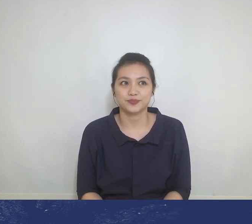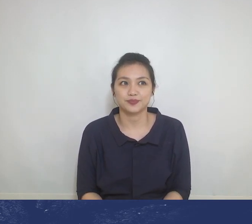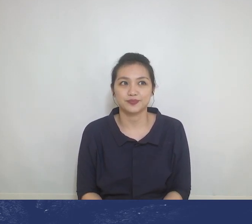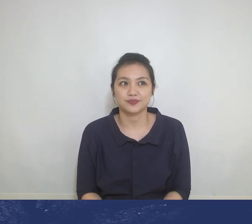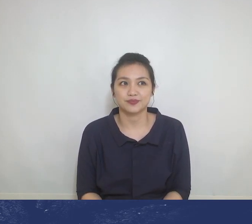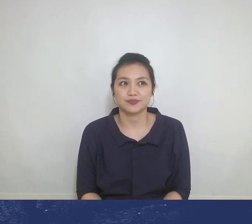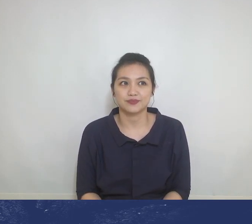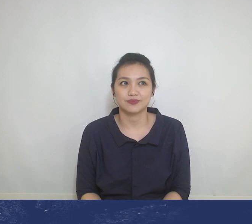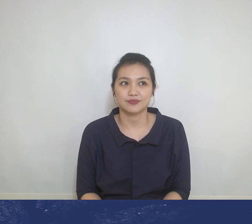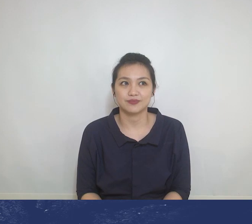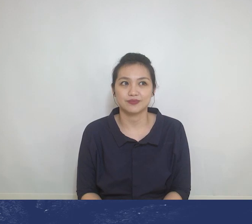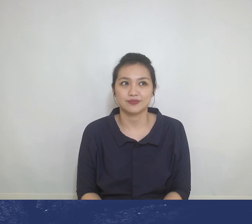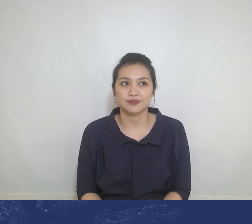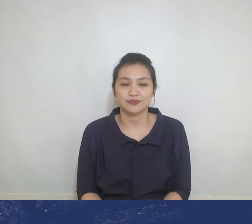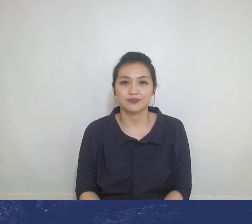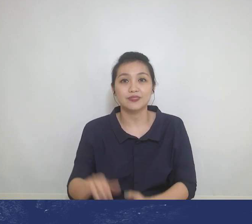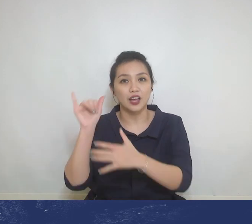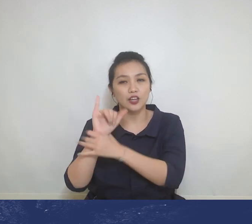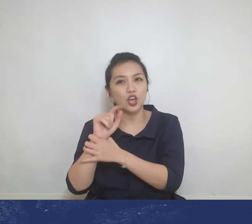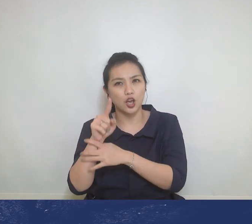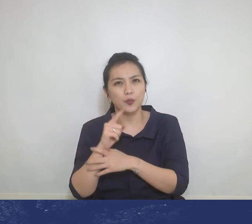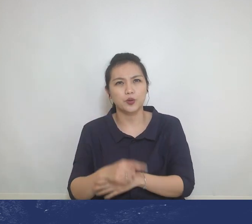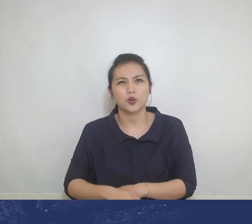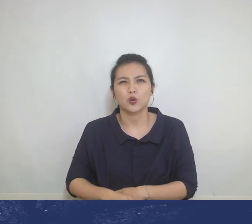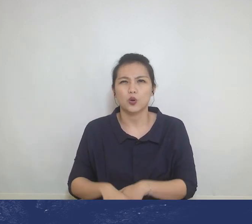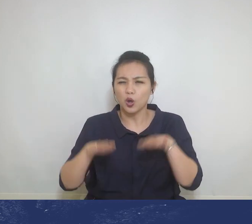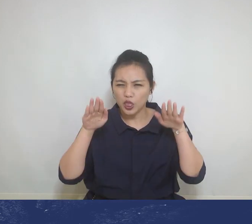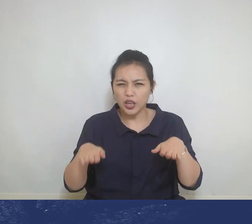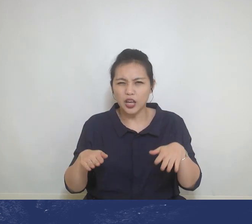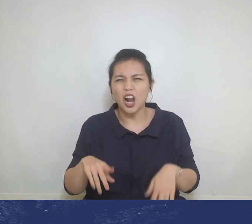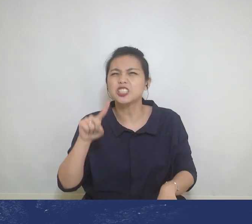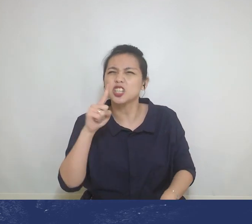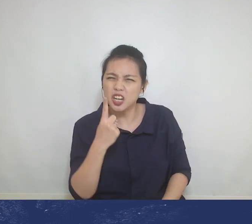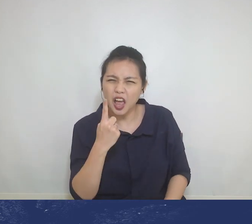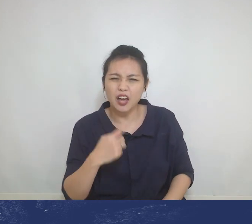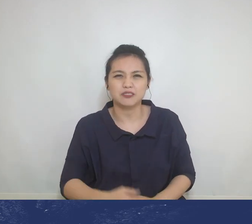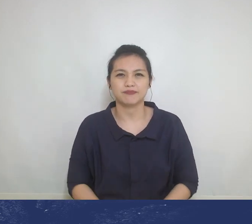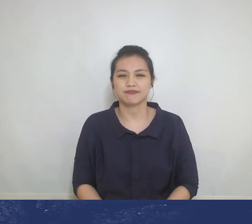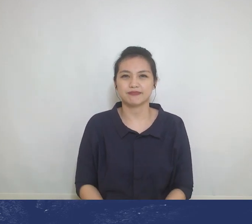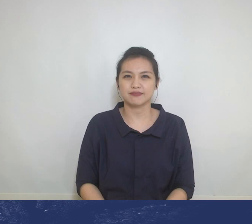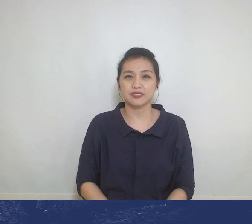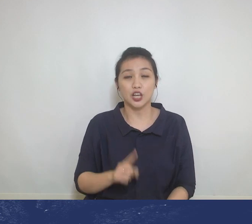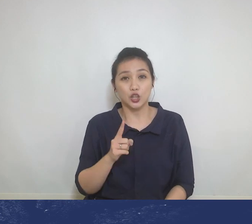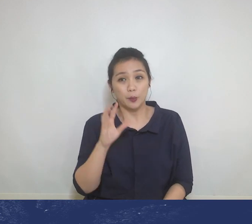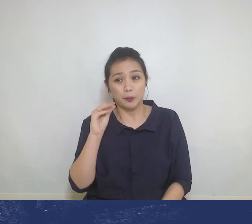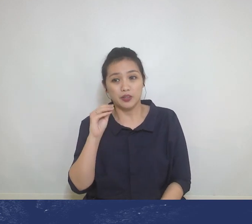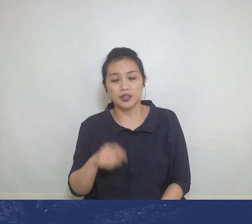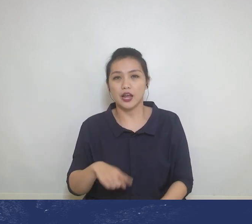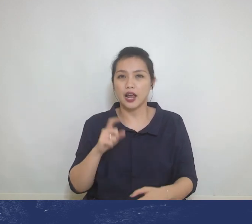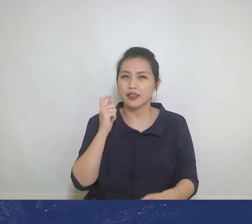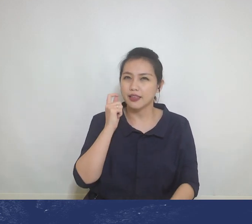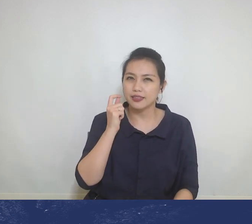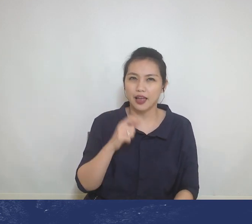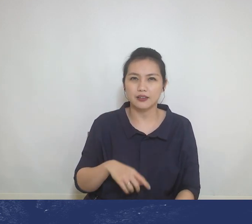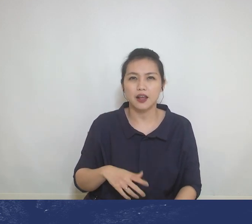dia sampai fajar menyingsing. Yakub tinggal seorang diri itu bicara tentang bagaimana Tuhan